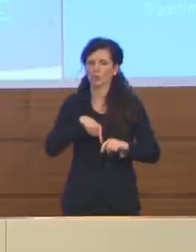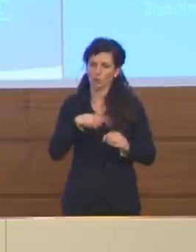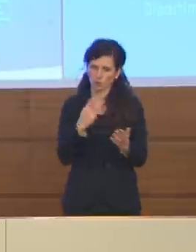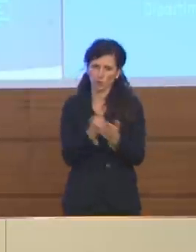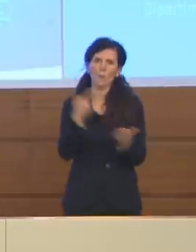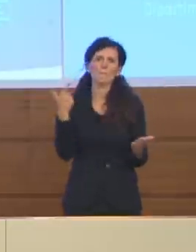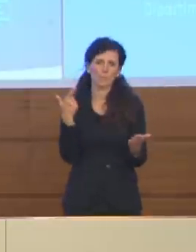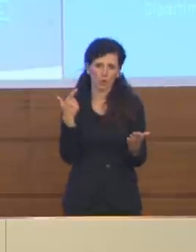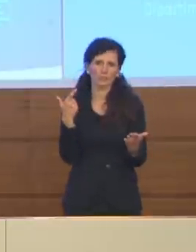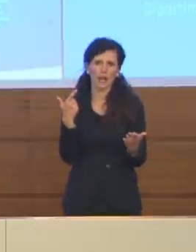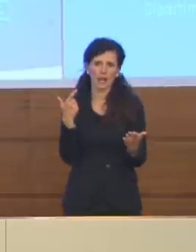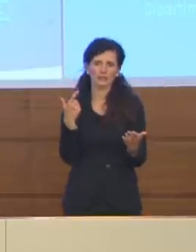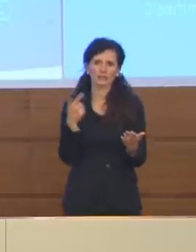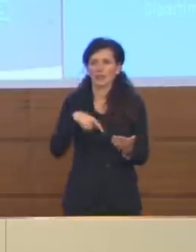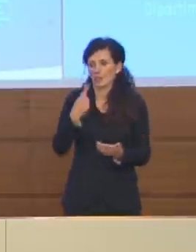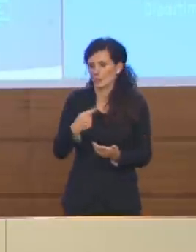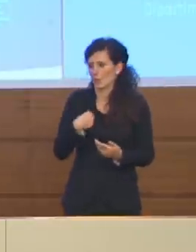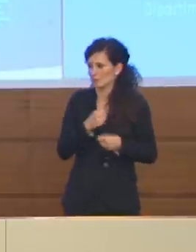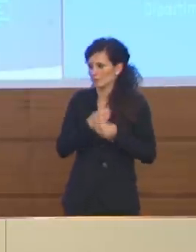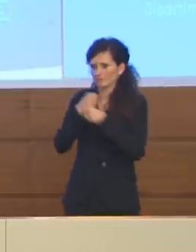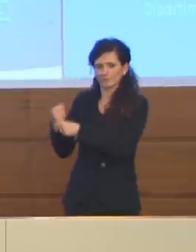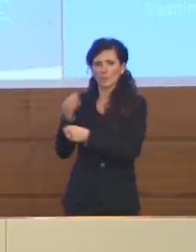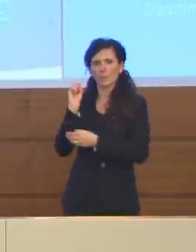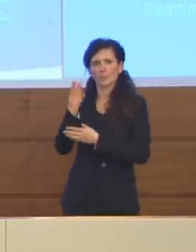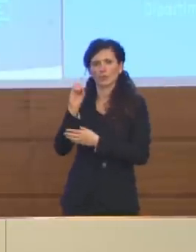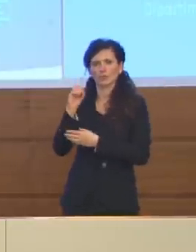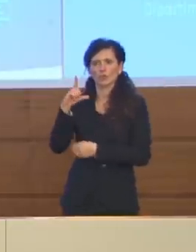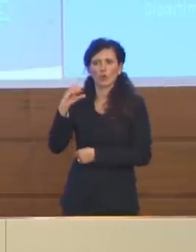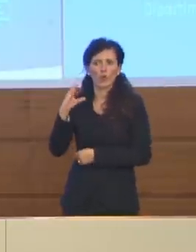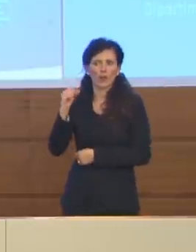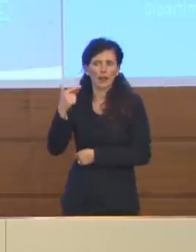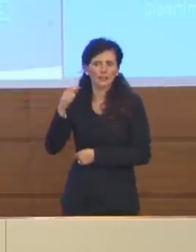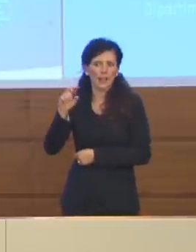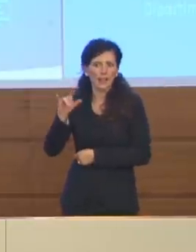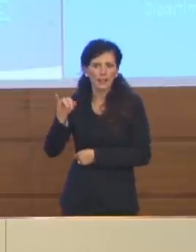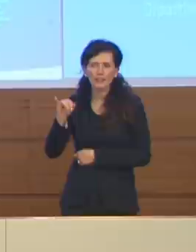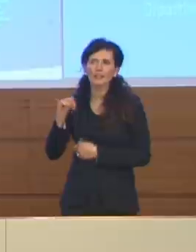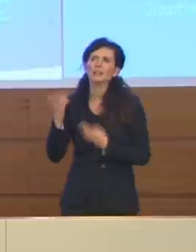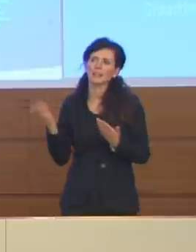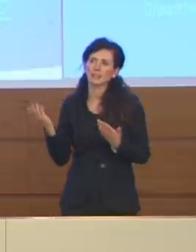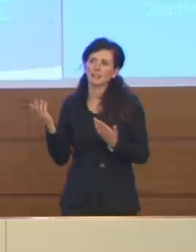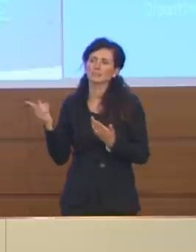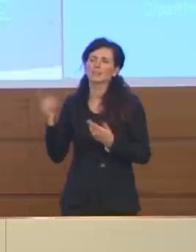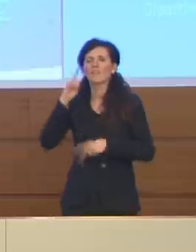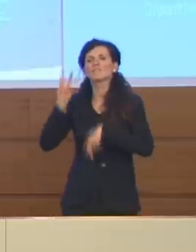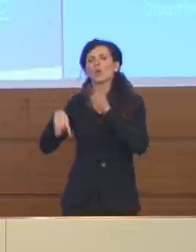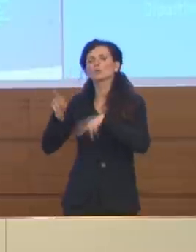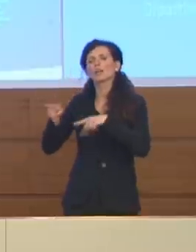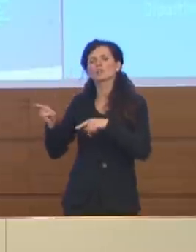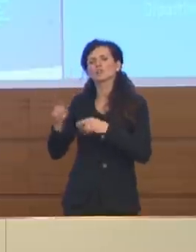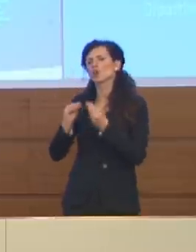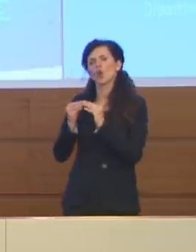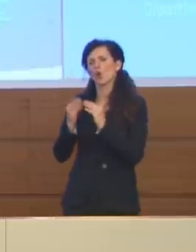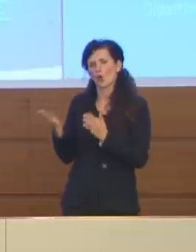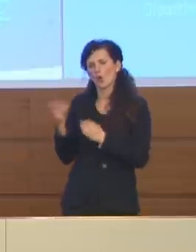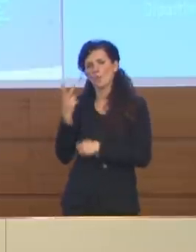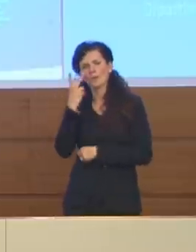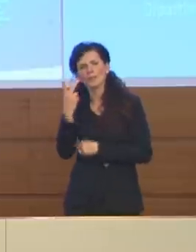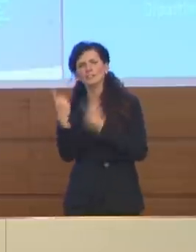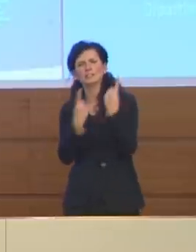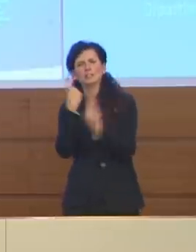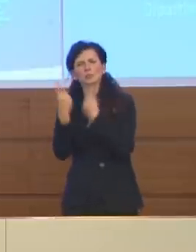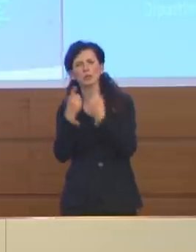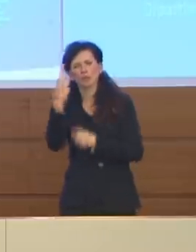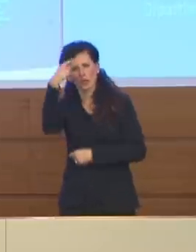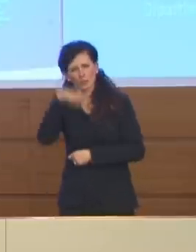al professore per dire come loro hanno valutato anche questi impatti questi